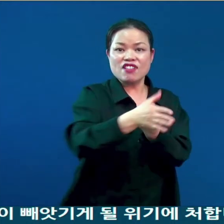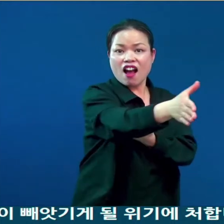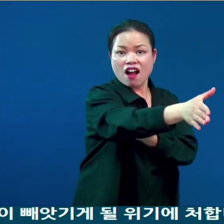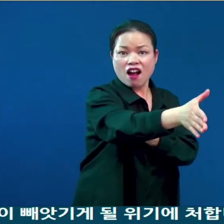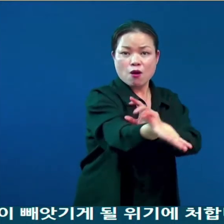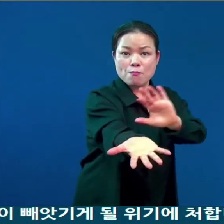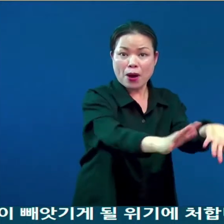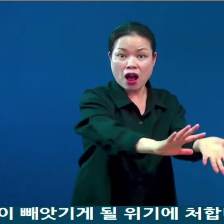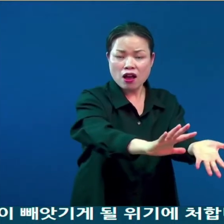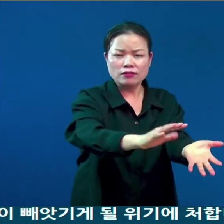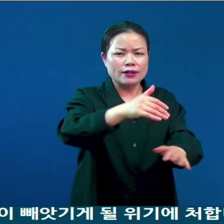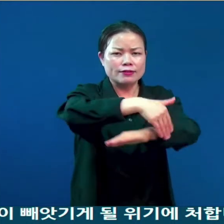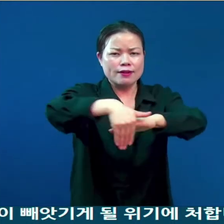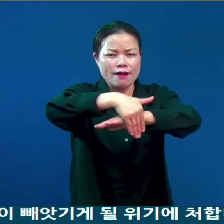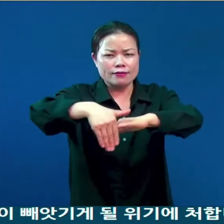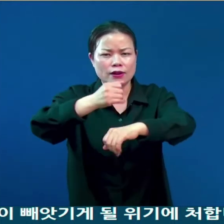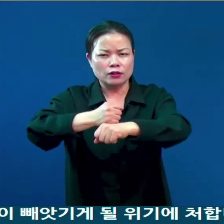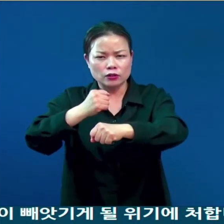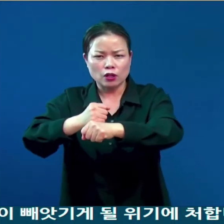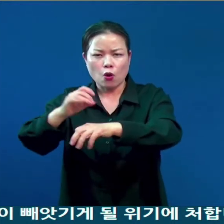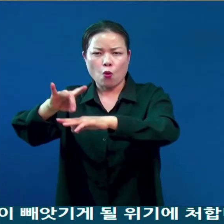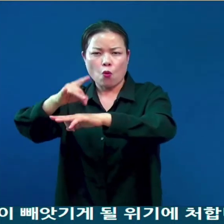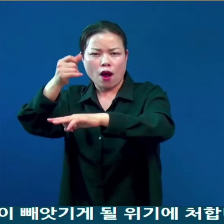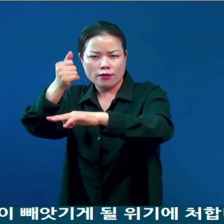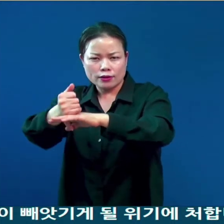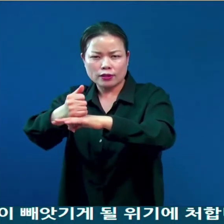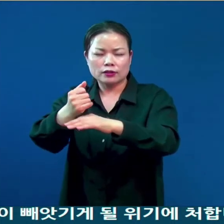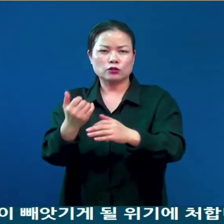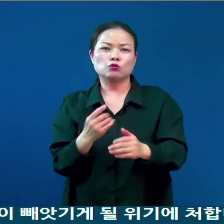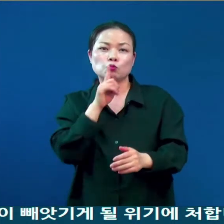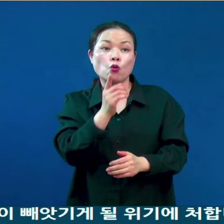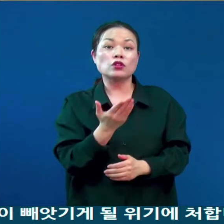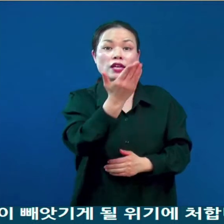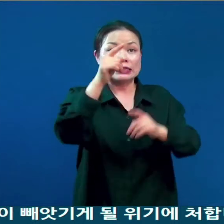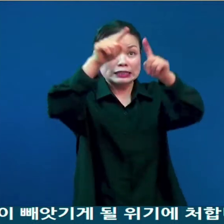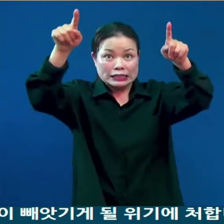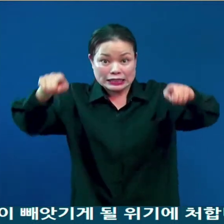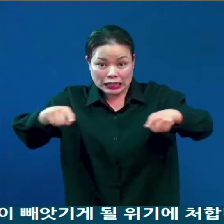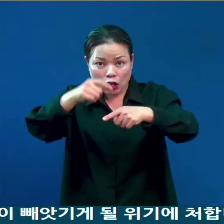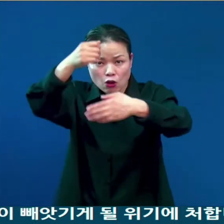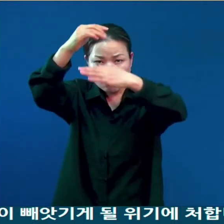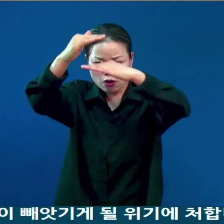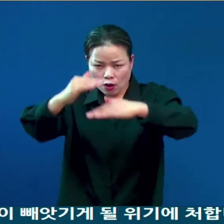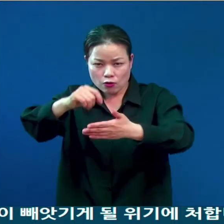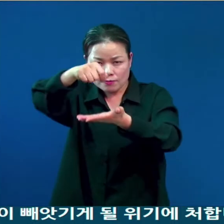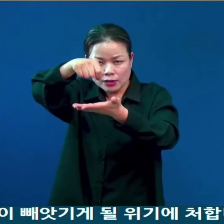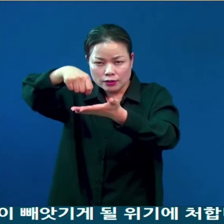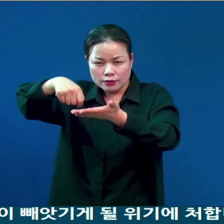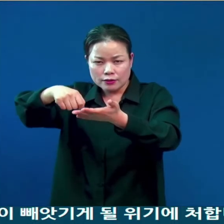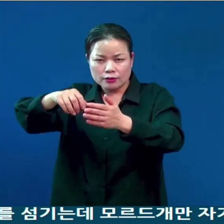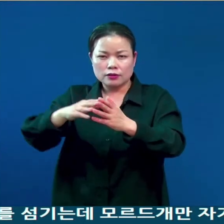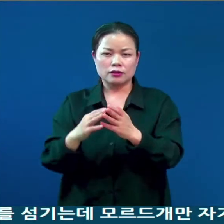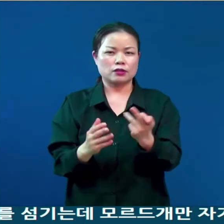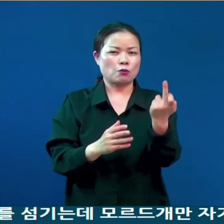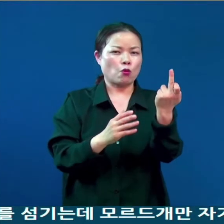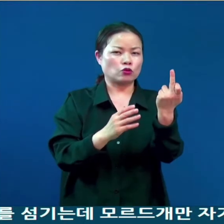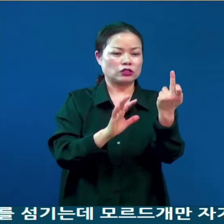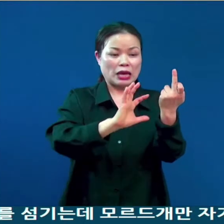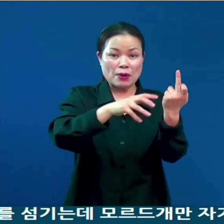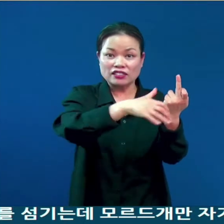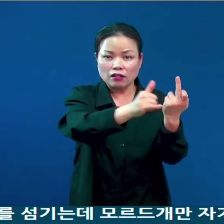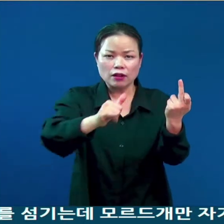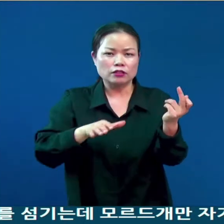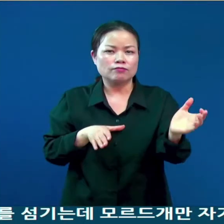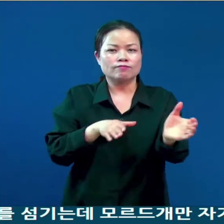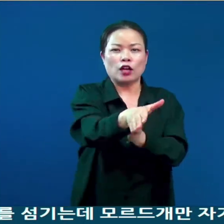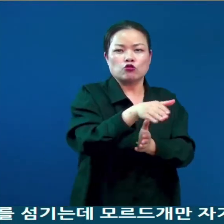됩니다. 그래서 왕에게 조서를 만들고 이제 아달월 13일에 모든 유대인들을 다 죽이고자 합니다. 그때 모르드게가